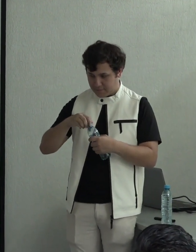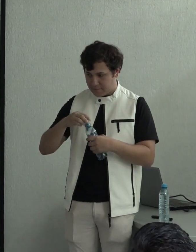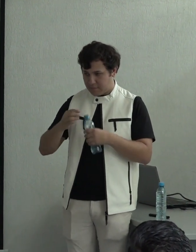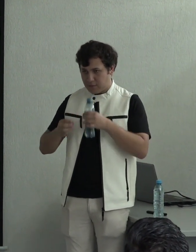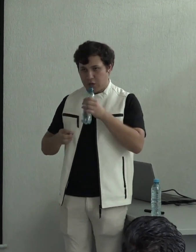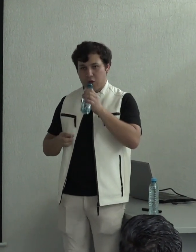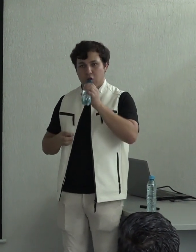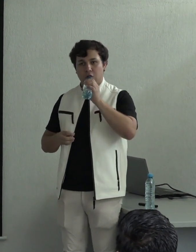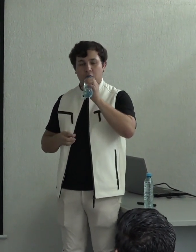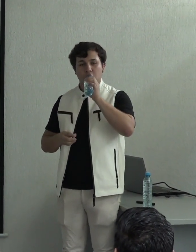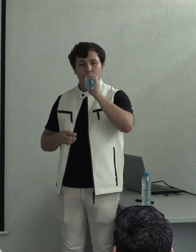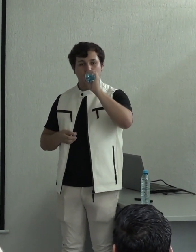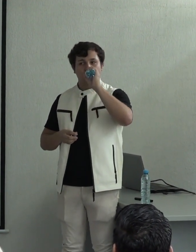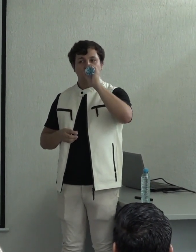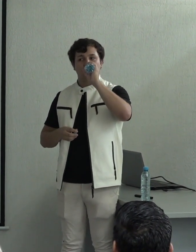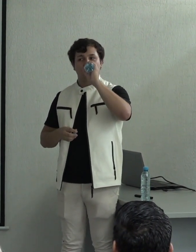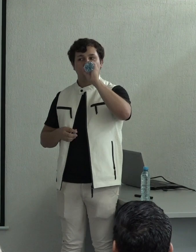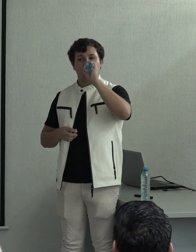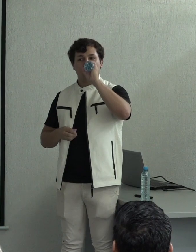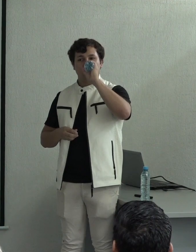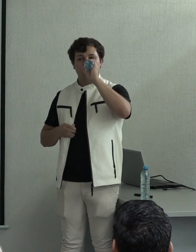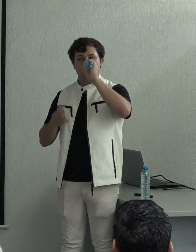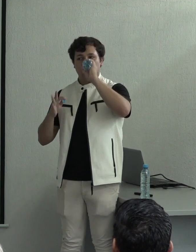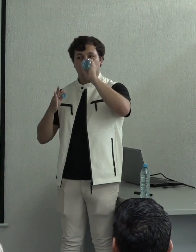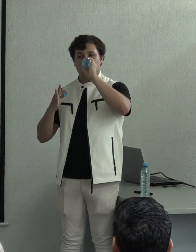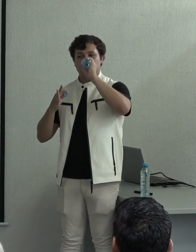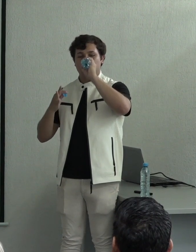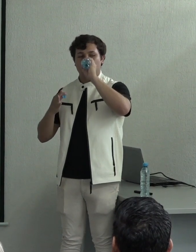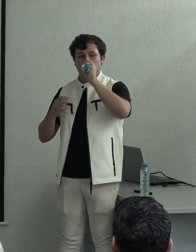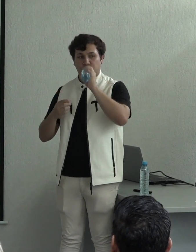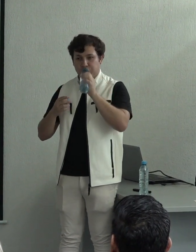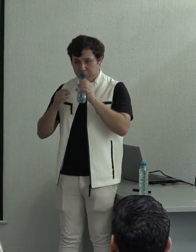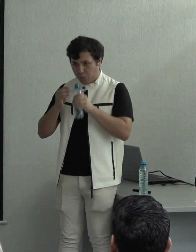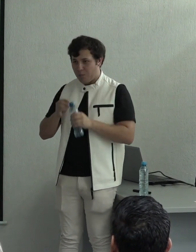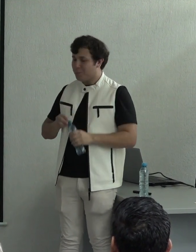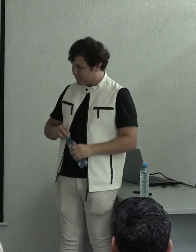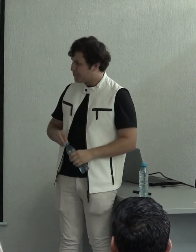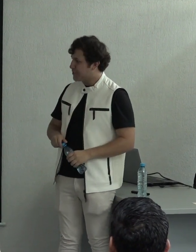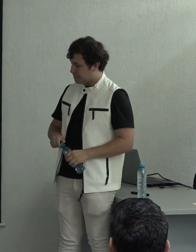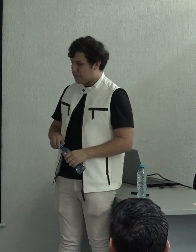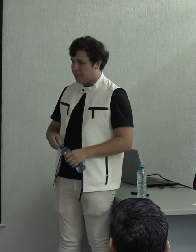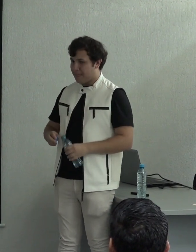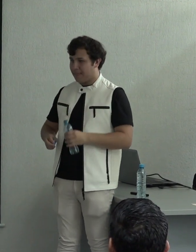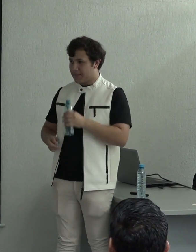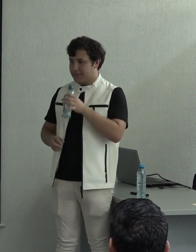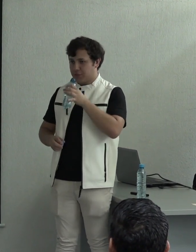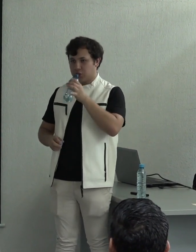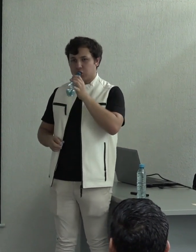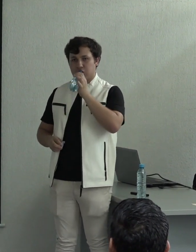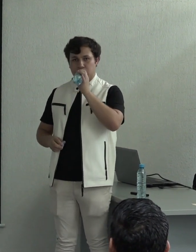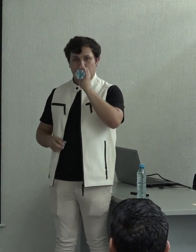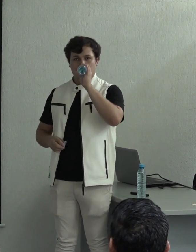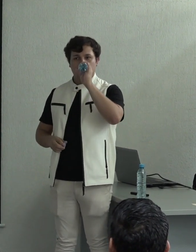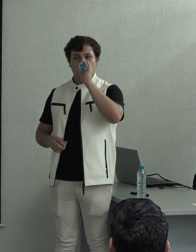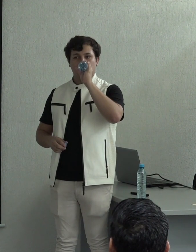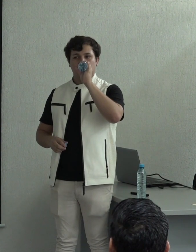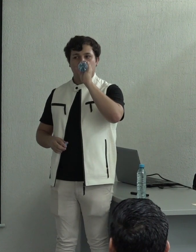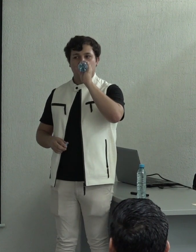Agradecemos al licenciado Ángel David Rico Ronquillo por esta excelente conferencia. A continuación vamos a proceder a la sesión de